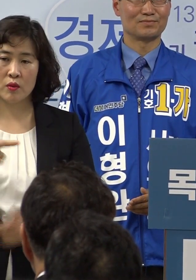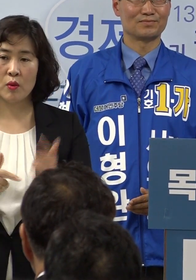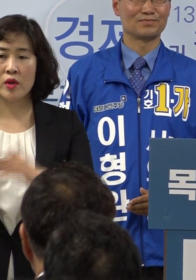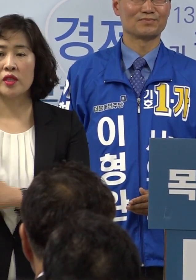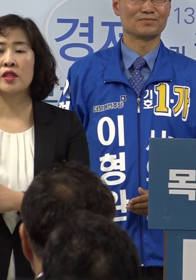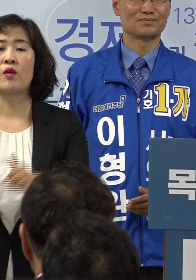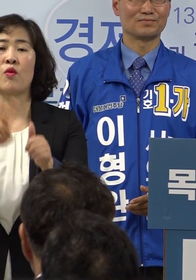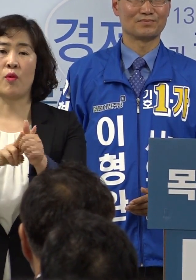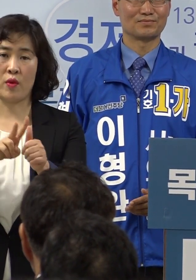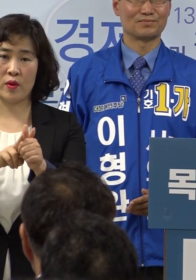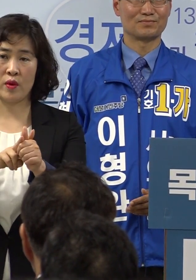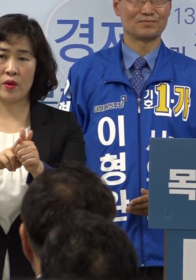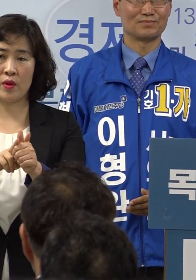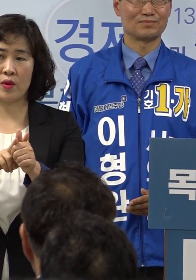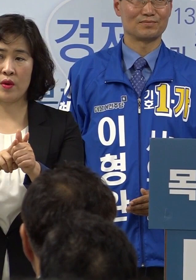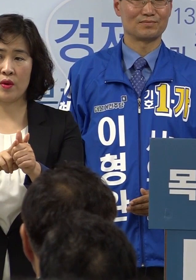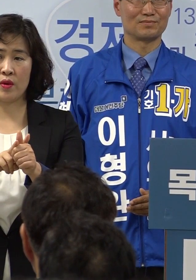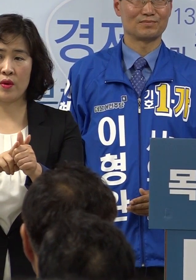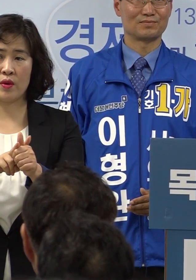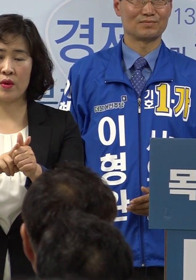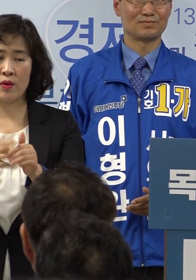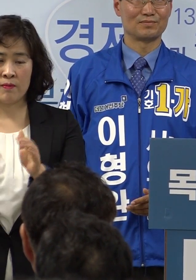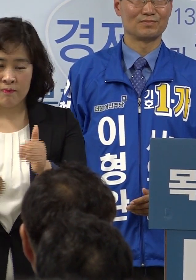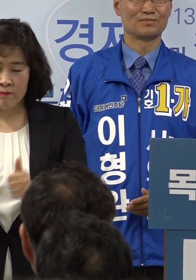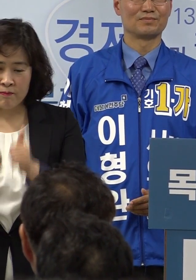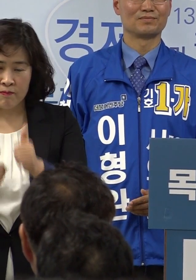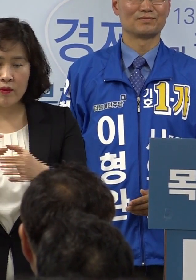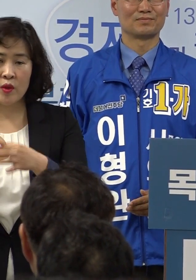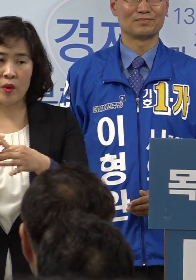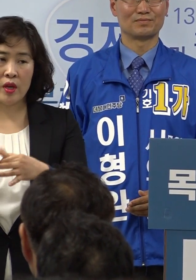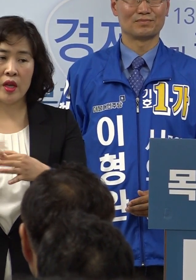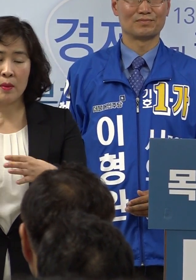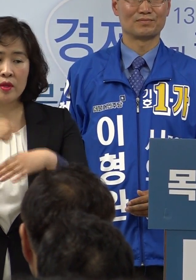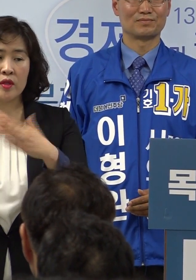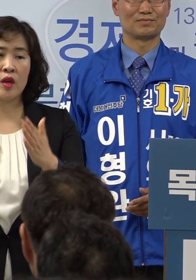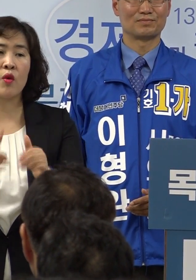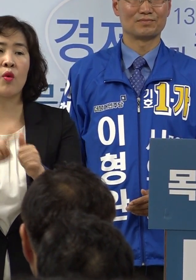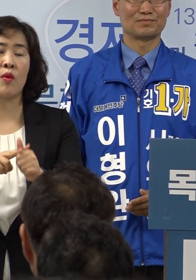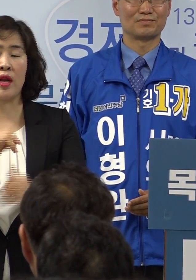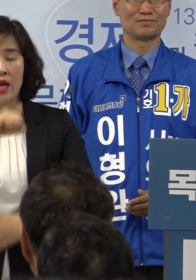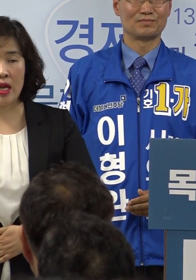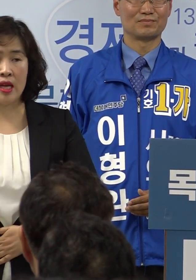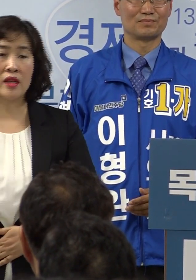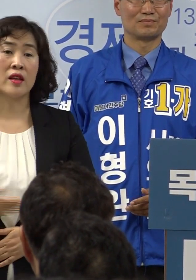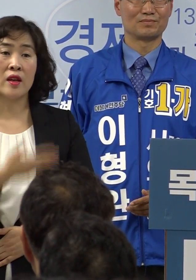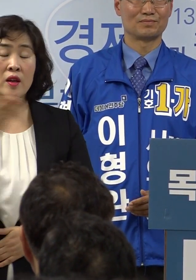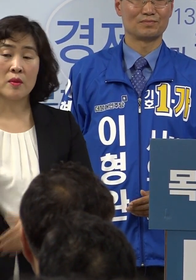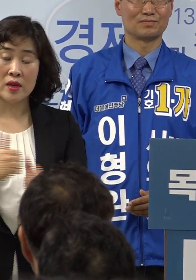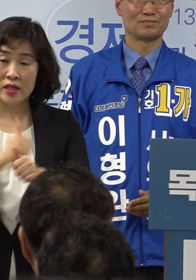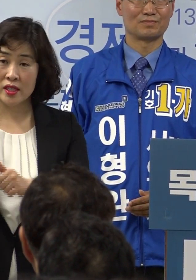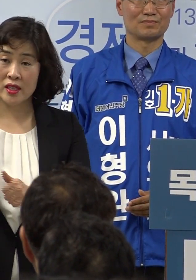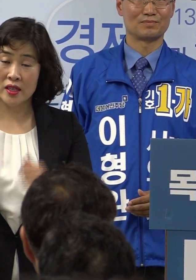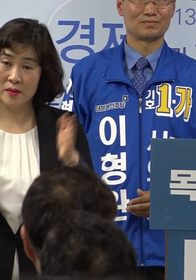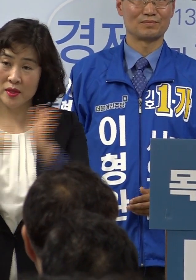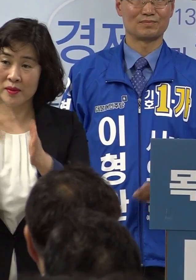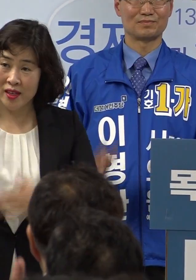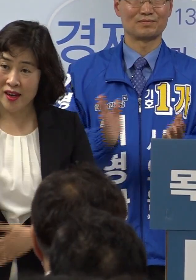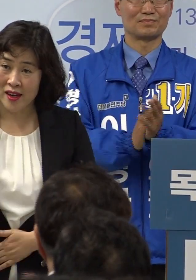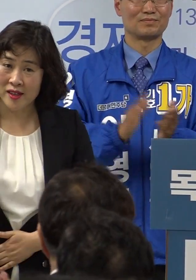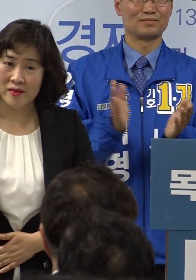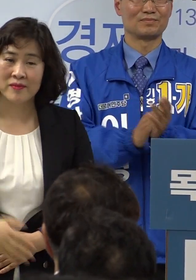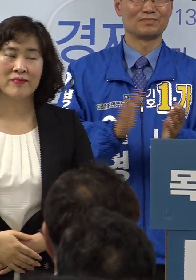목포시장 후보가 경선을 통해서 더불어민주당 후보로 됐습니다. 여러분 승리를 예감합니까?